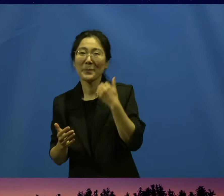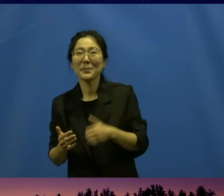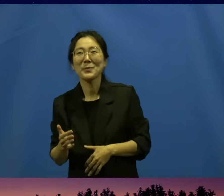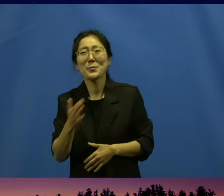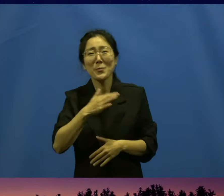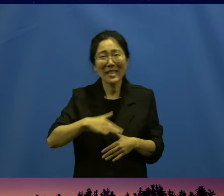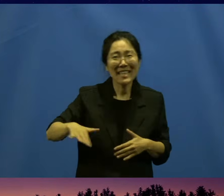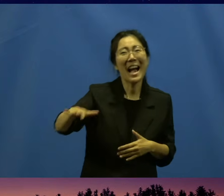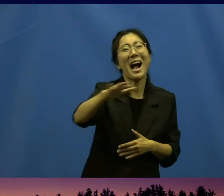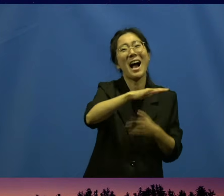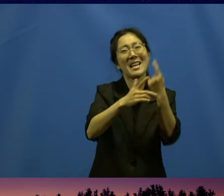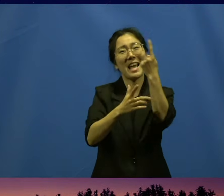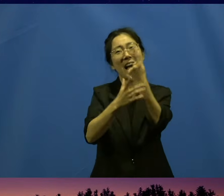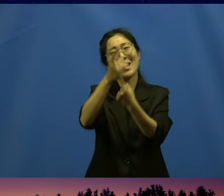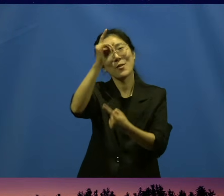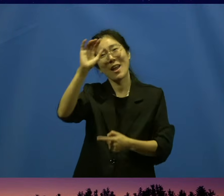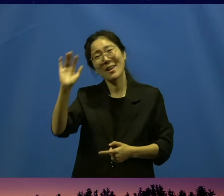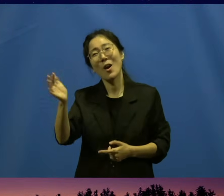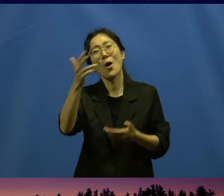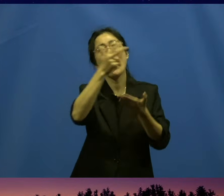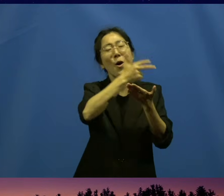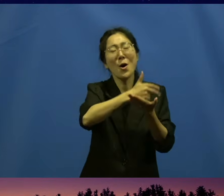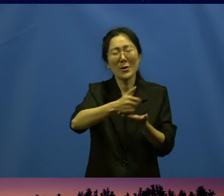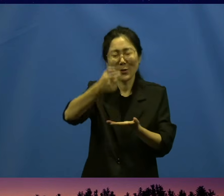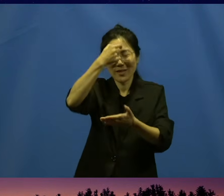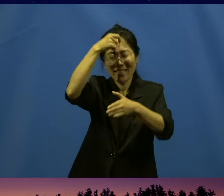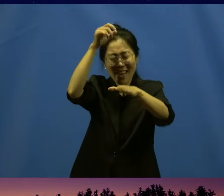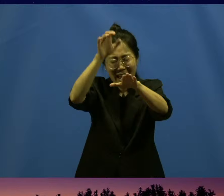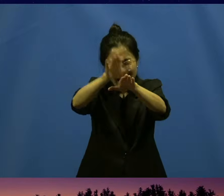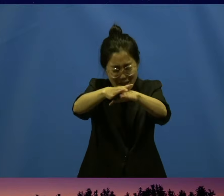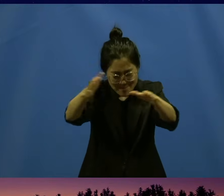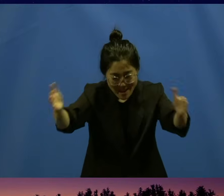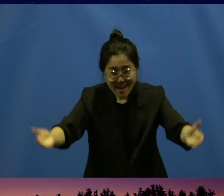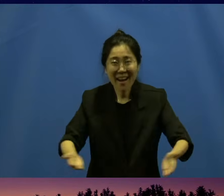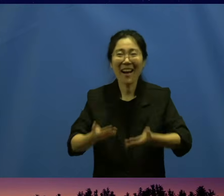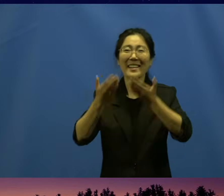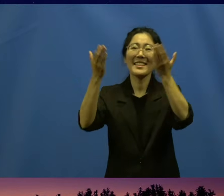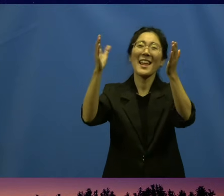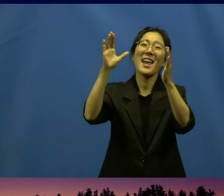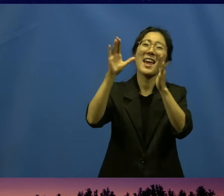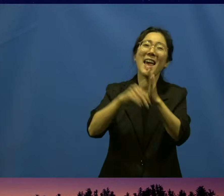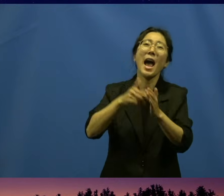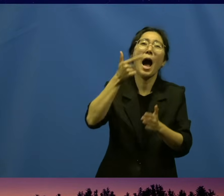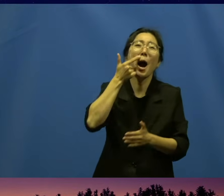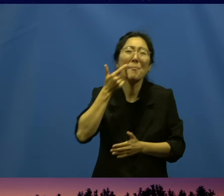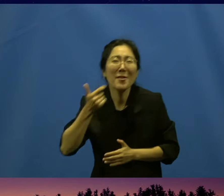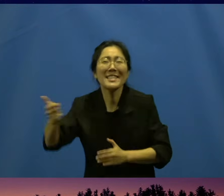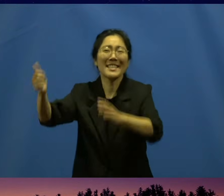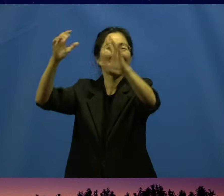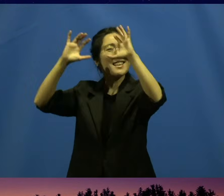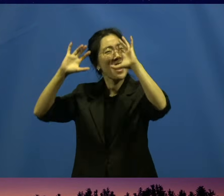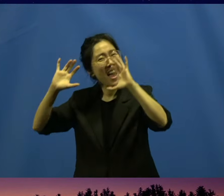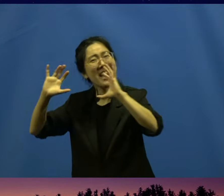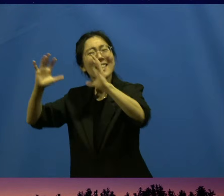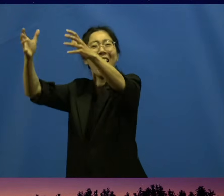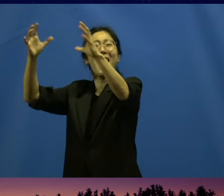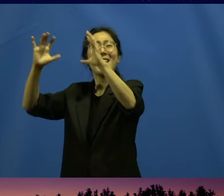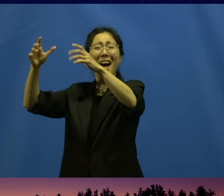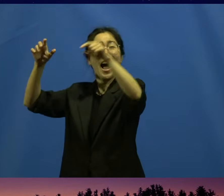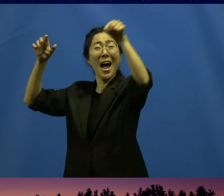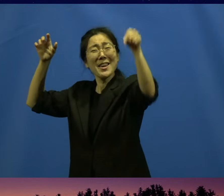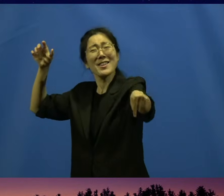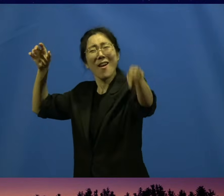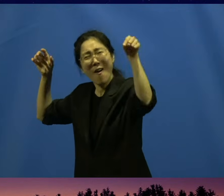예배할 때 우리 하나 되어 주를 예배할 때 아버지의